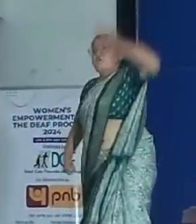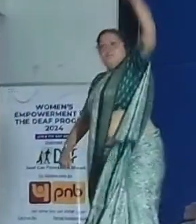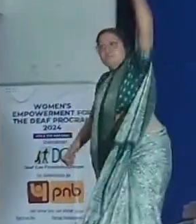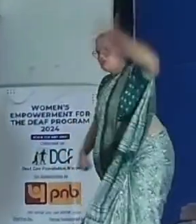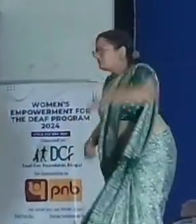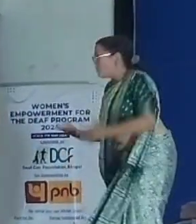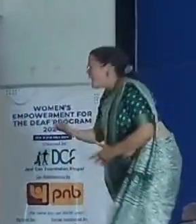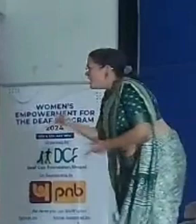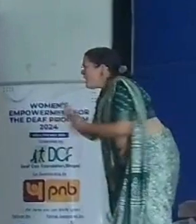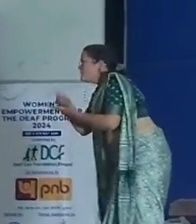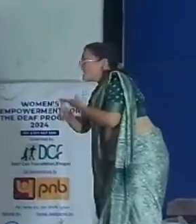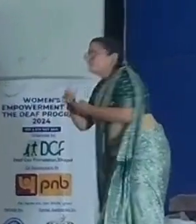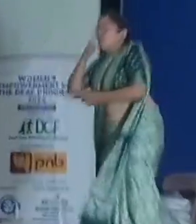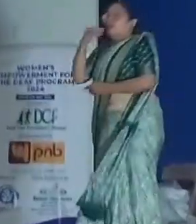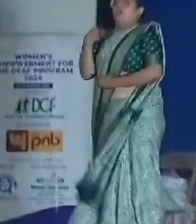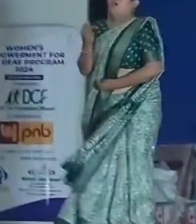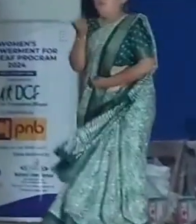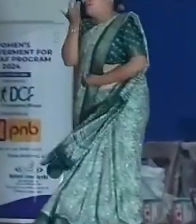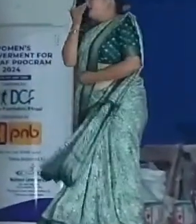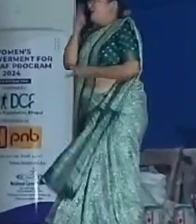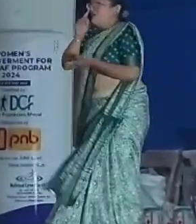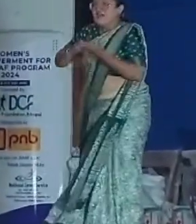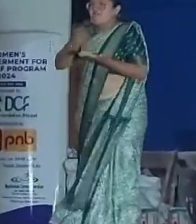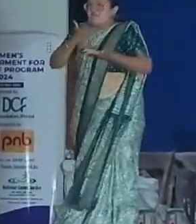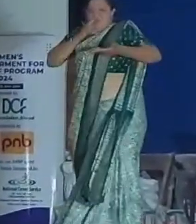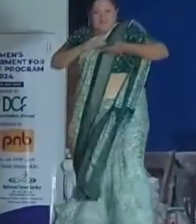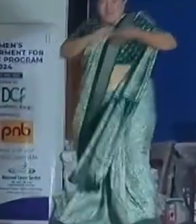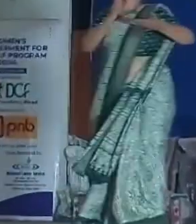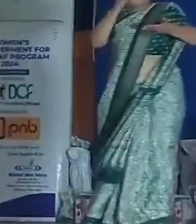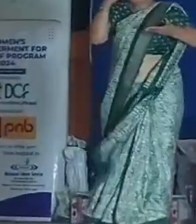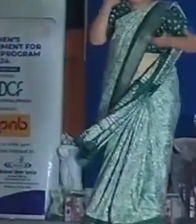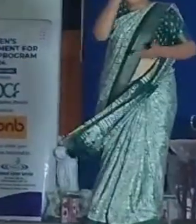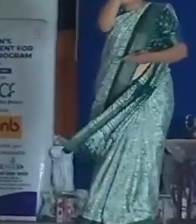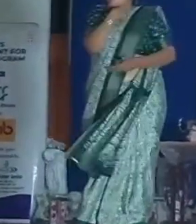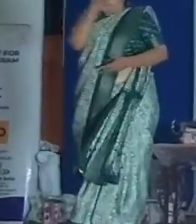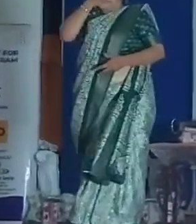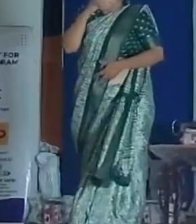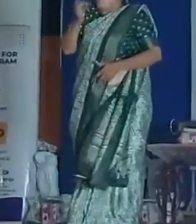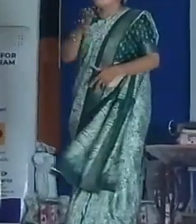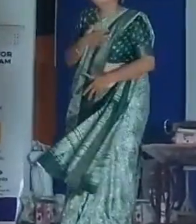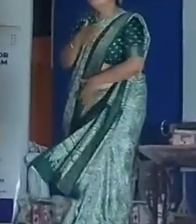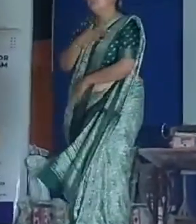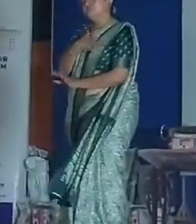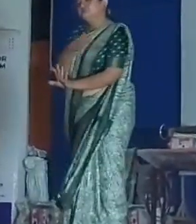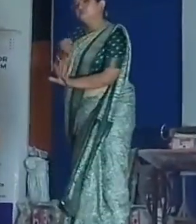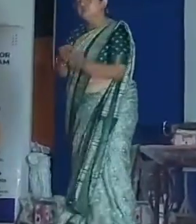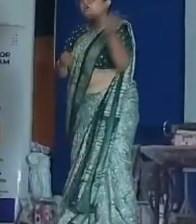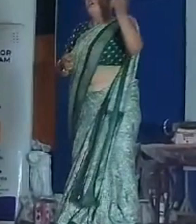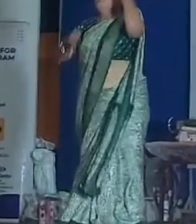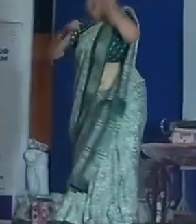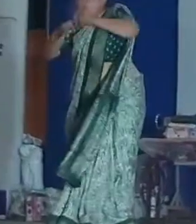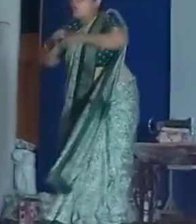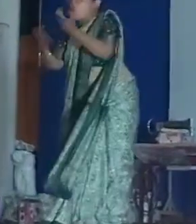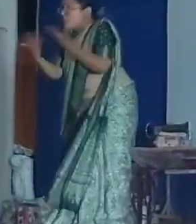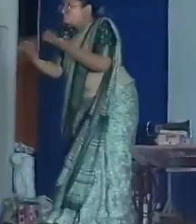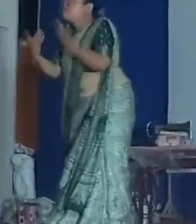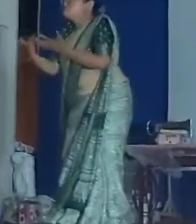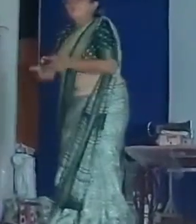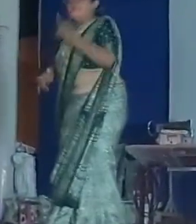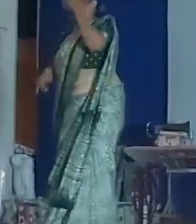वहीं पे उस टाइम पे थी और उन्होंने बोला कि क्या हुआ क्या हुआ क्या हुआ, वो लड़की बिल्कुल शर्माई थी वो बता नहीं पाई थी, वो बिल्कुल डर नहीं थी कि क्या है आपके बारे में, मैंने बोला आप बिल्कुल थोड़ा सा कॉन्फिडेंट रही